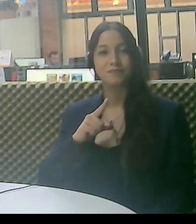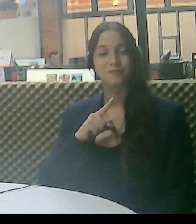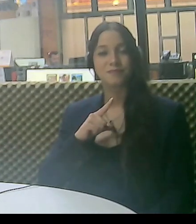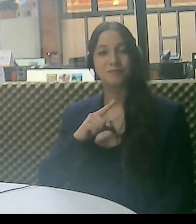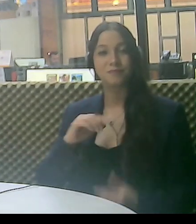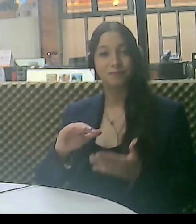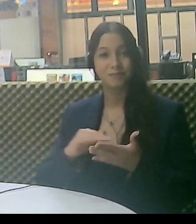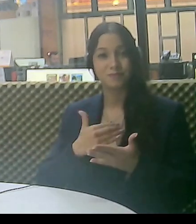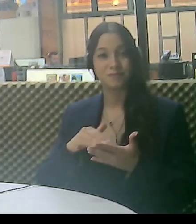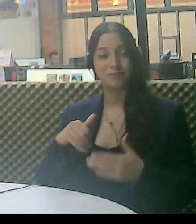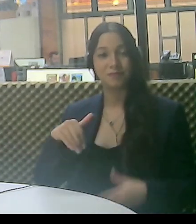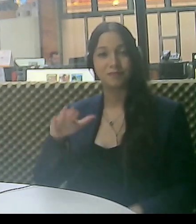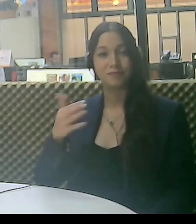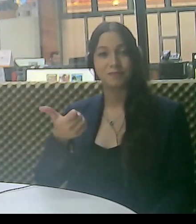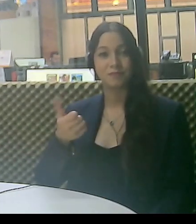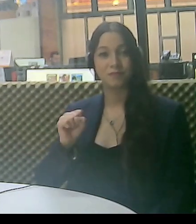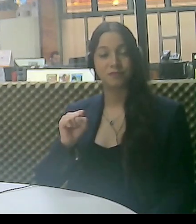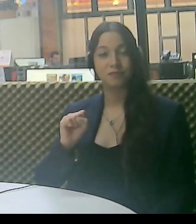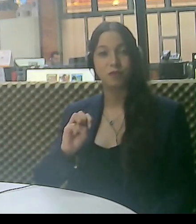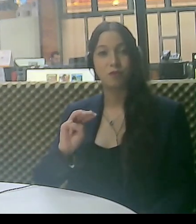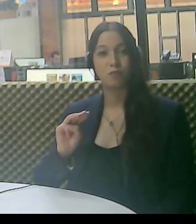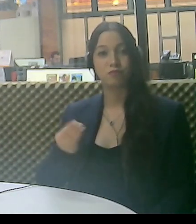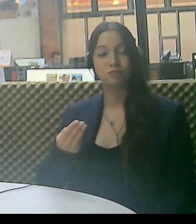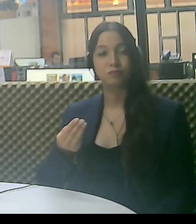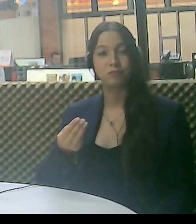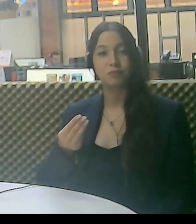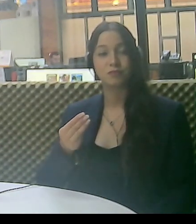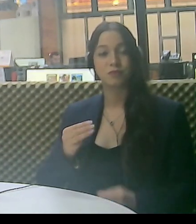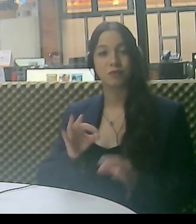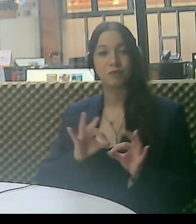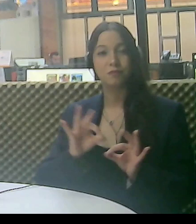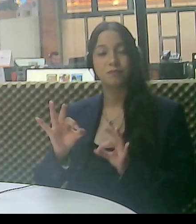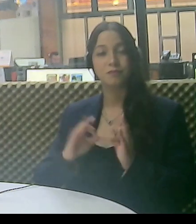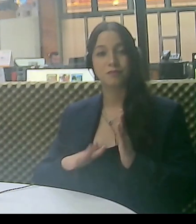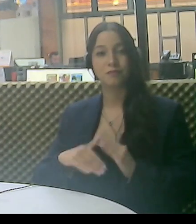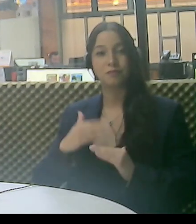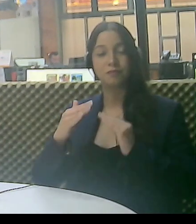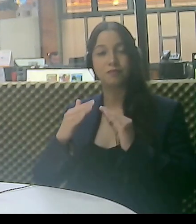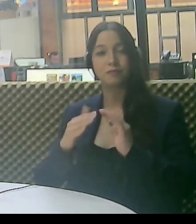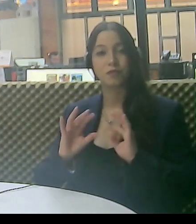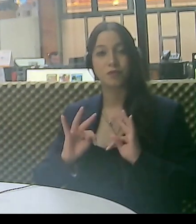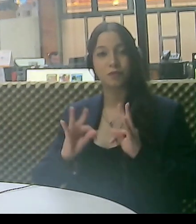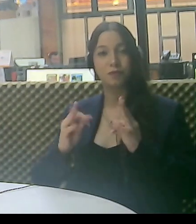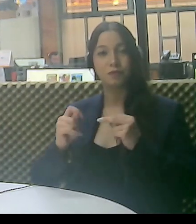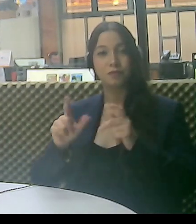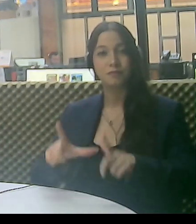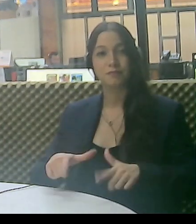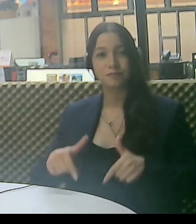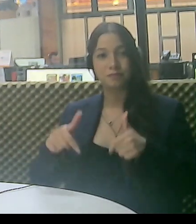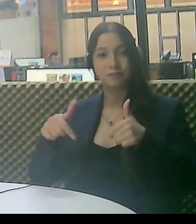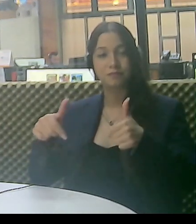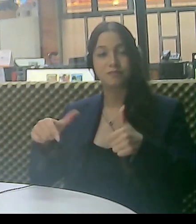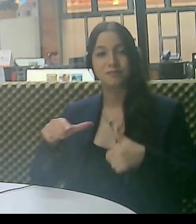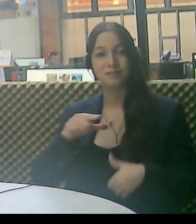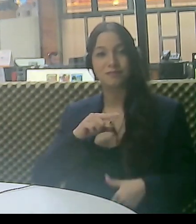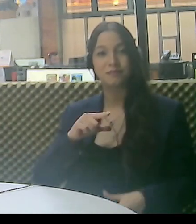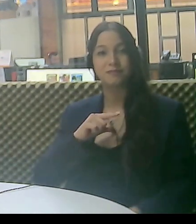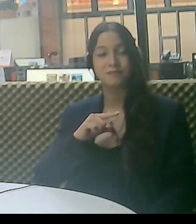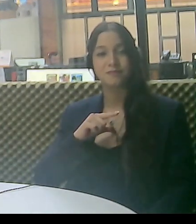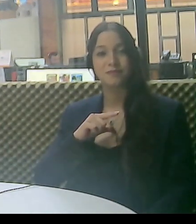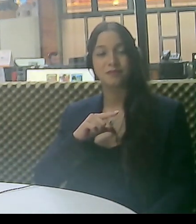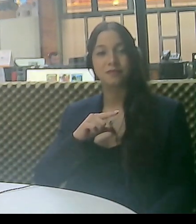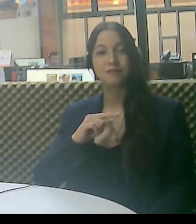pasta e mais de 18 milhões de procedimentos desenvolvidos. Entre todas as ações, destacaram-se